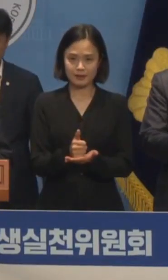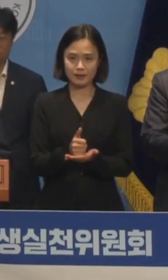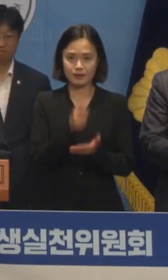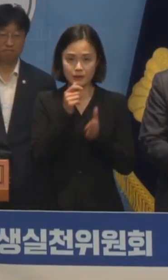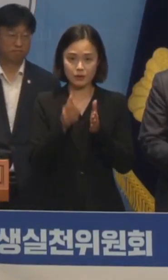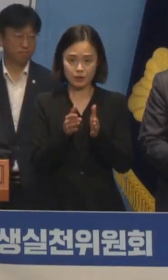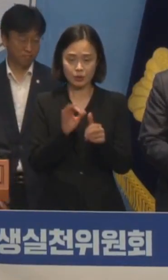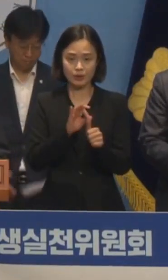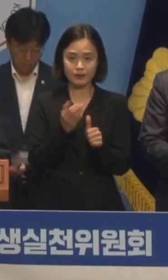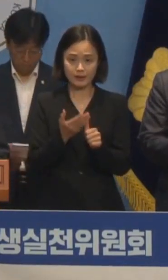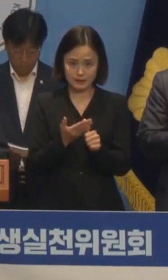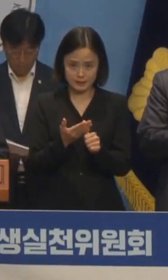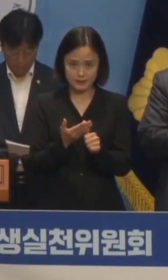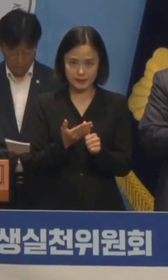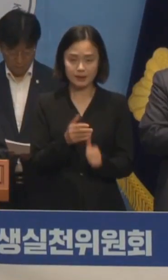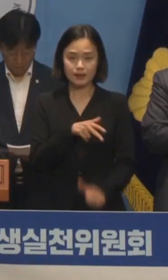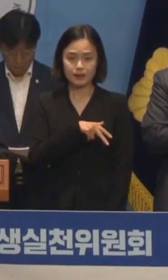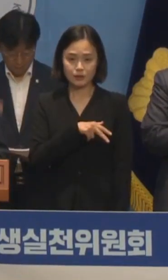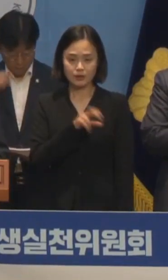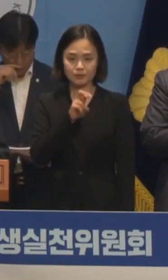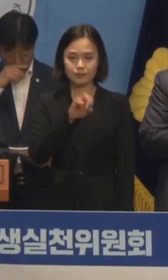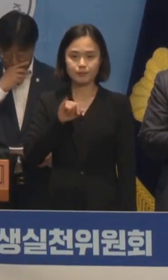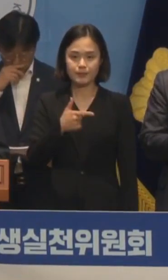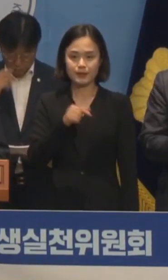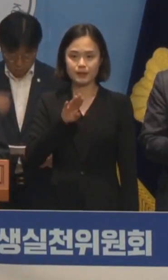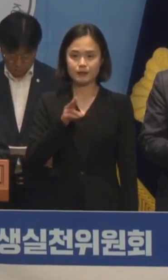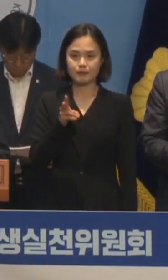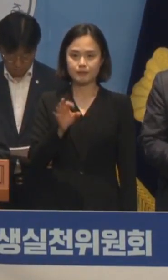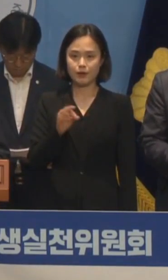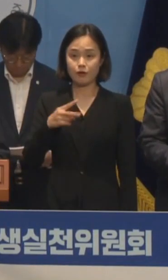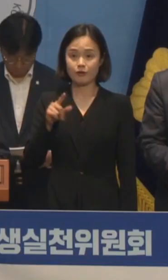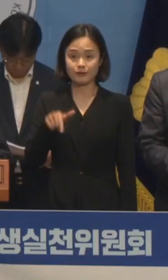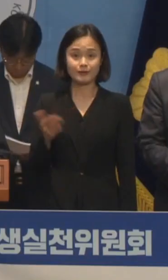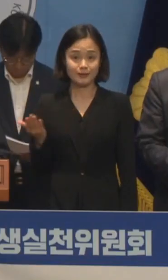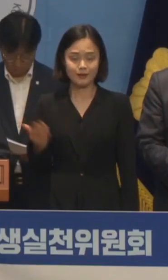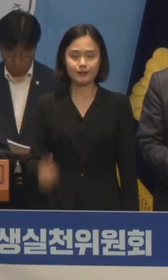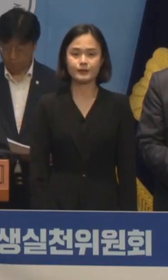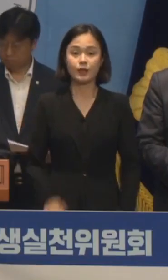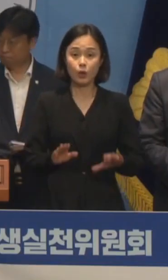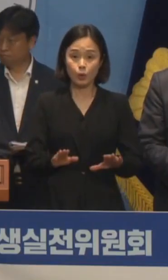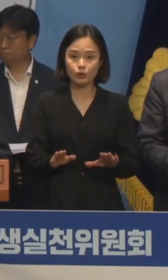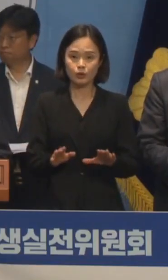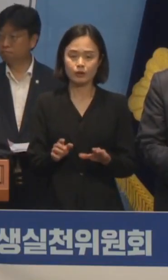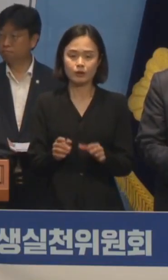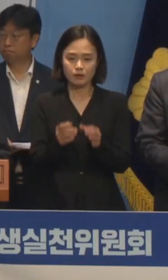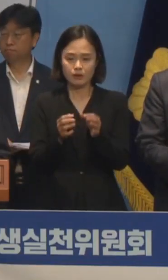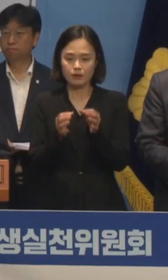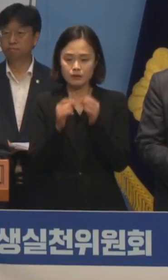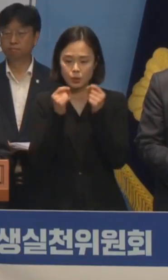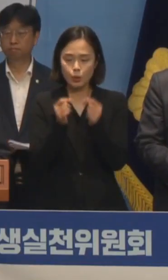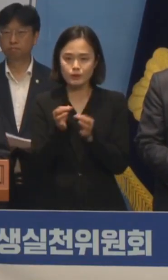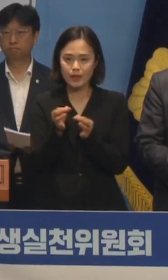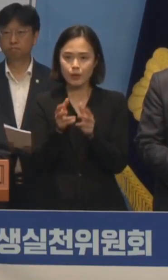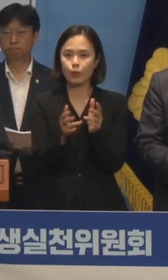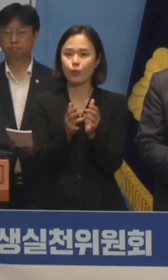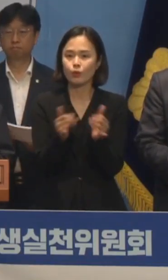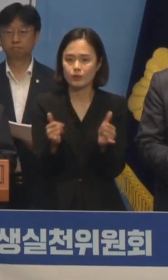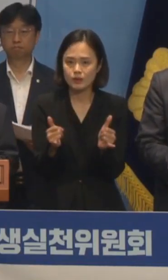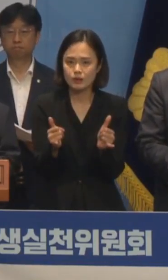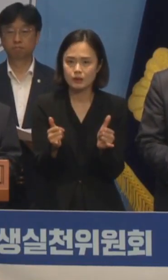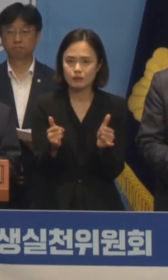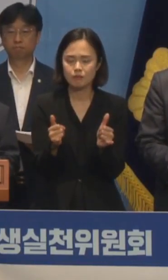동안구합 국회의원 민병덕입니다. 오늘은 소상공인 자영업자 올리는 쿠팡, 배민,